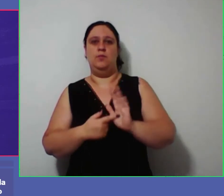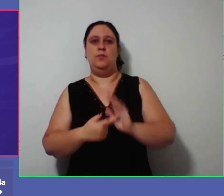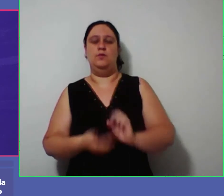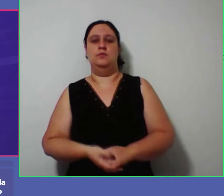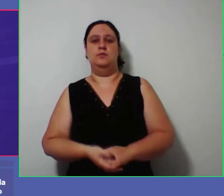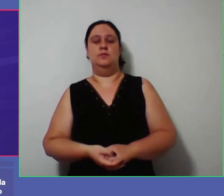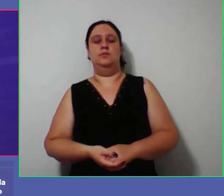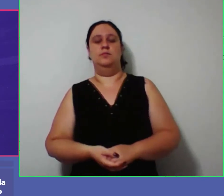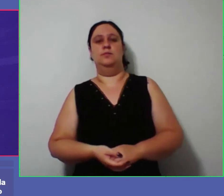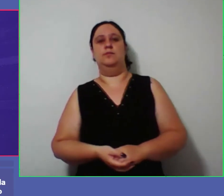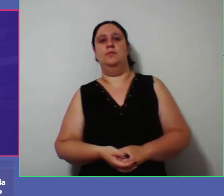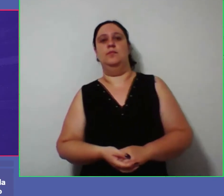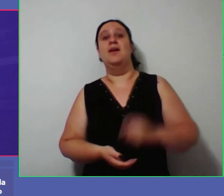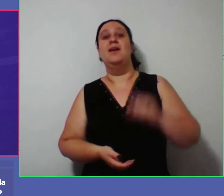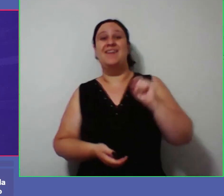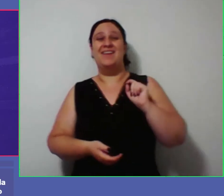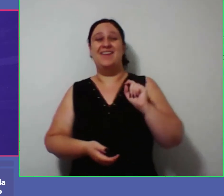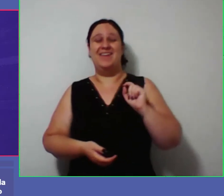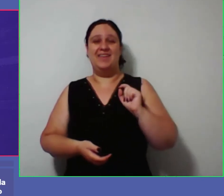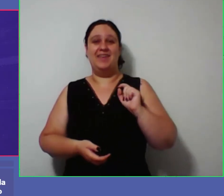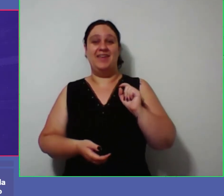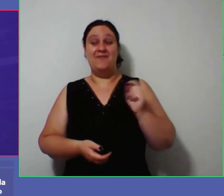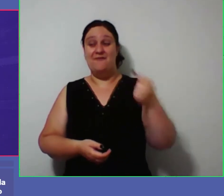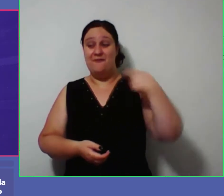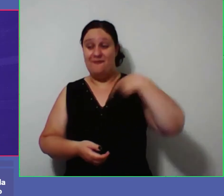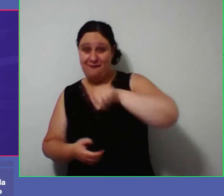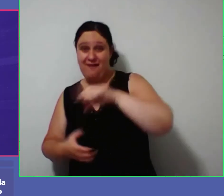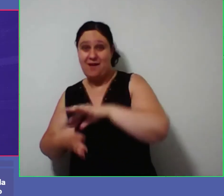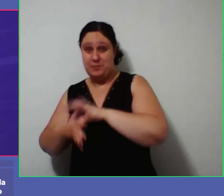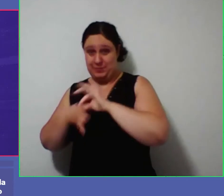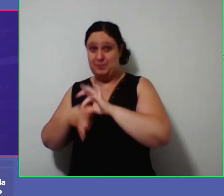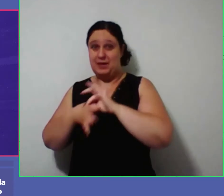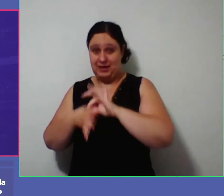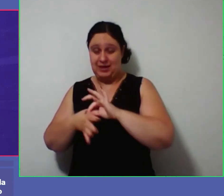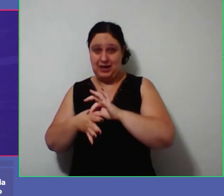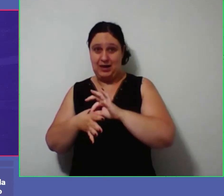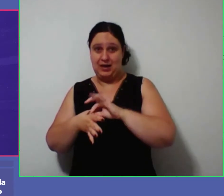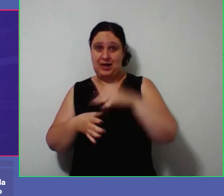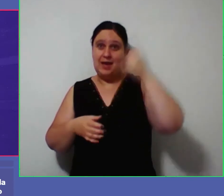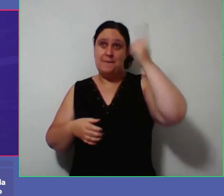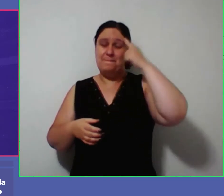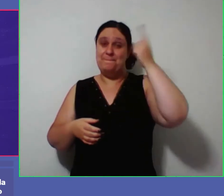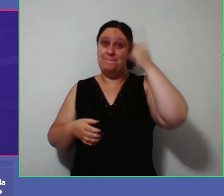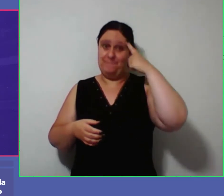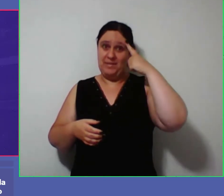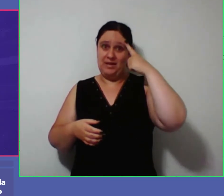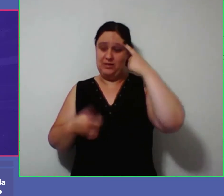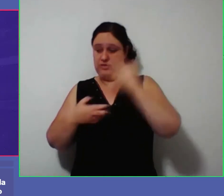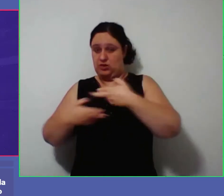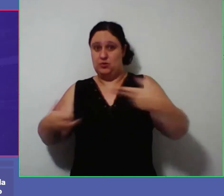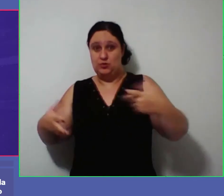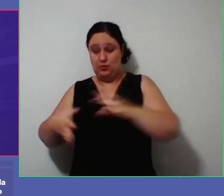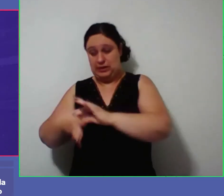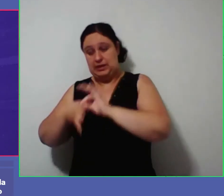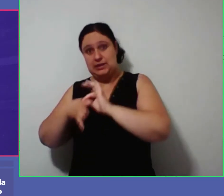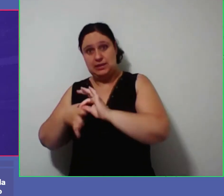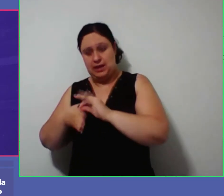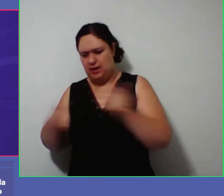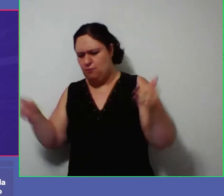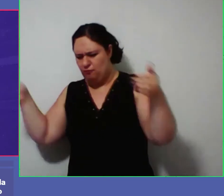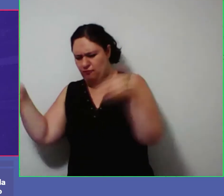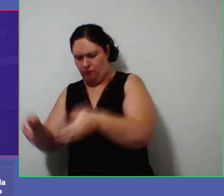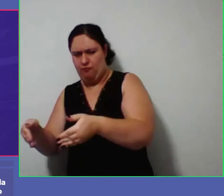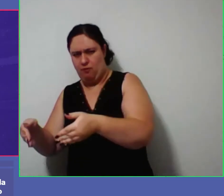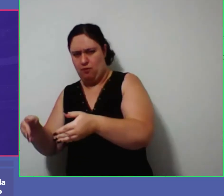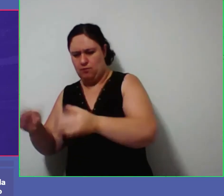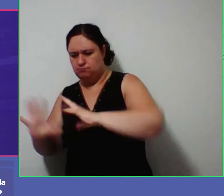para a carne, coloca a sua mente nas coisas da carne, mas os que se inclinam